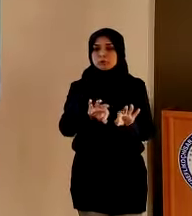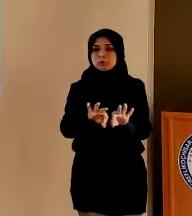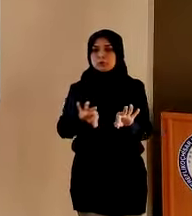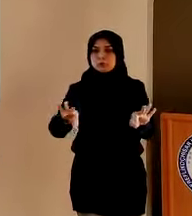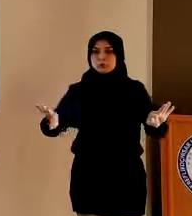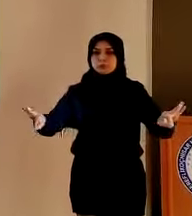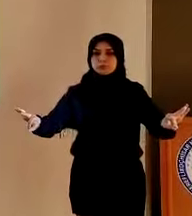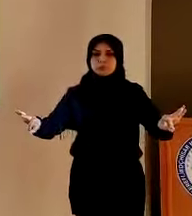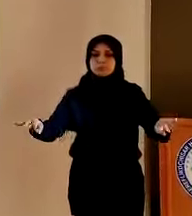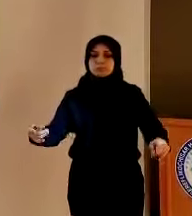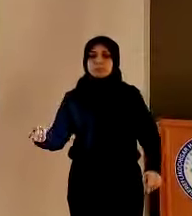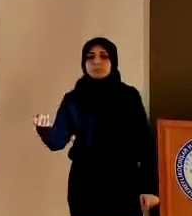hortum,